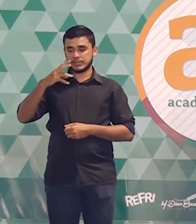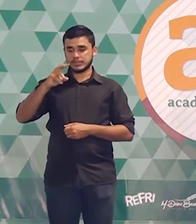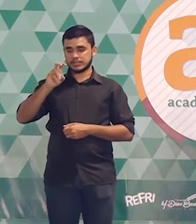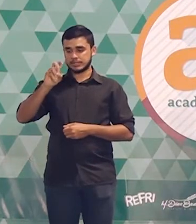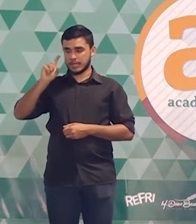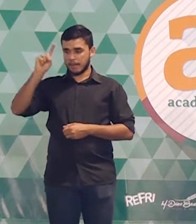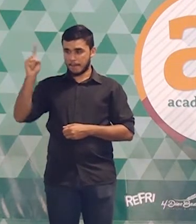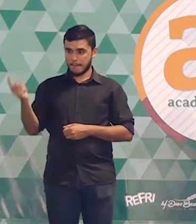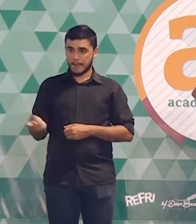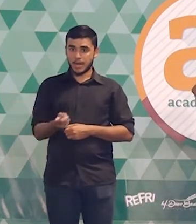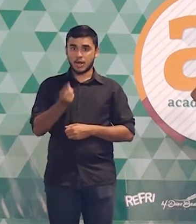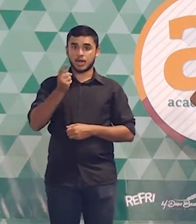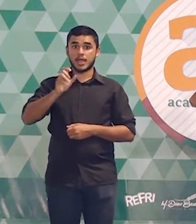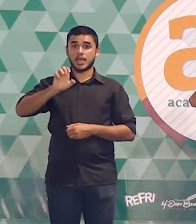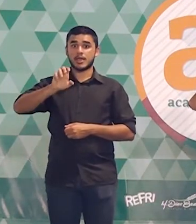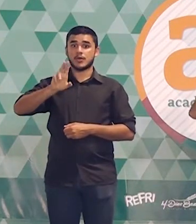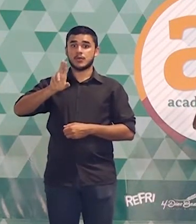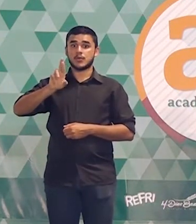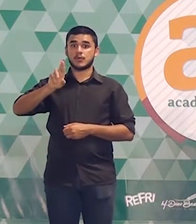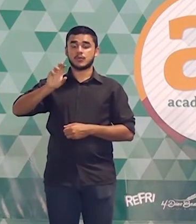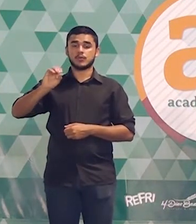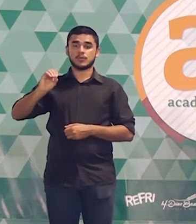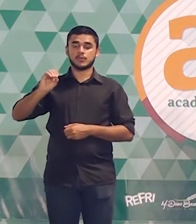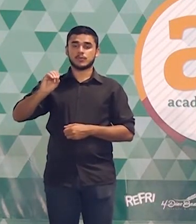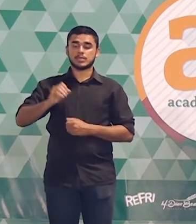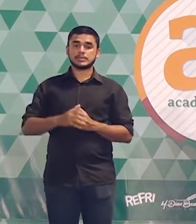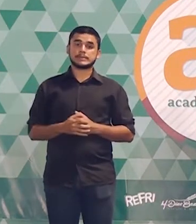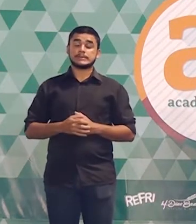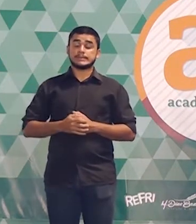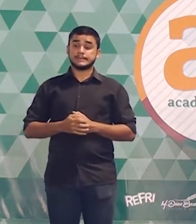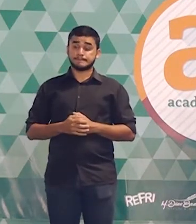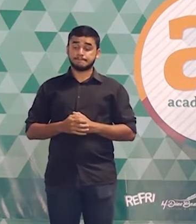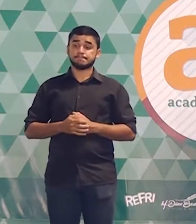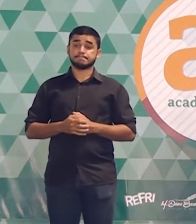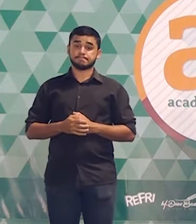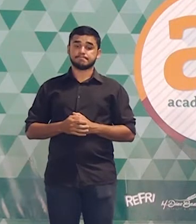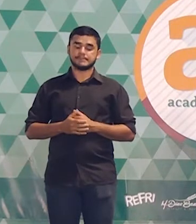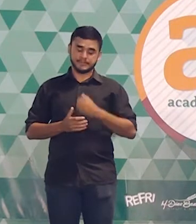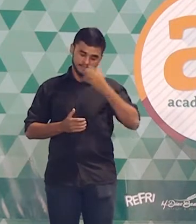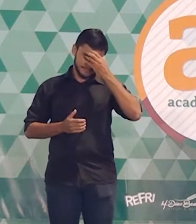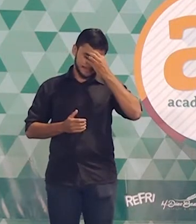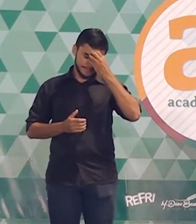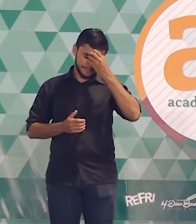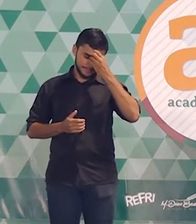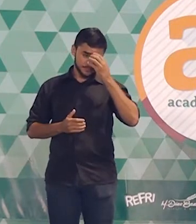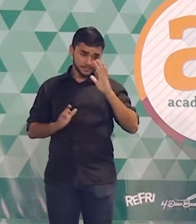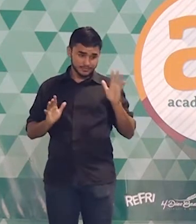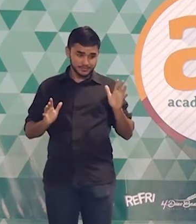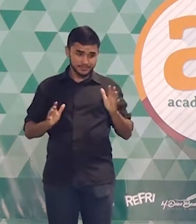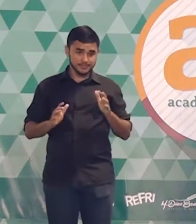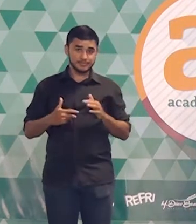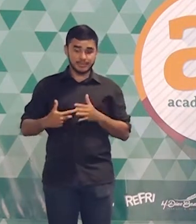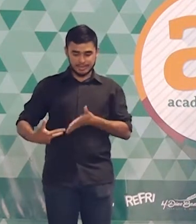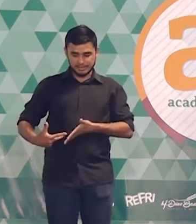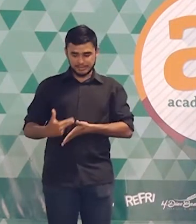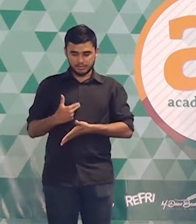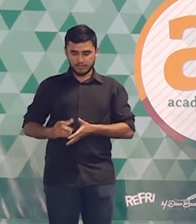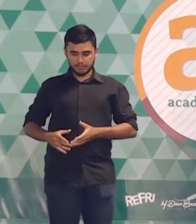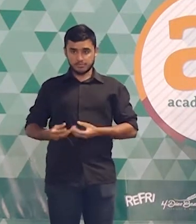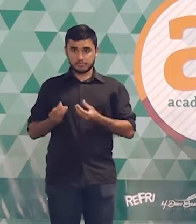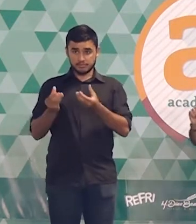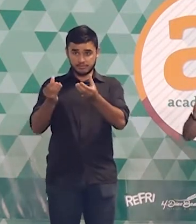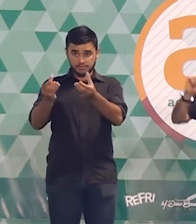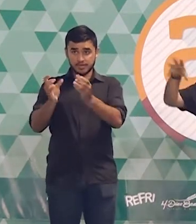245 milhões de euros. O valor da peça. Aí você, peraí, Tem um rim aqui, tem